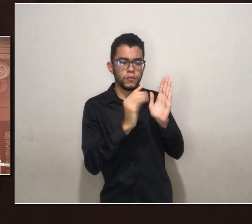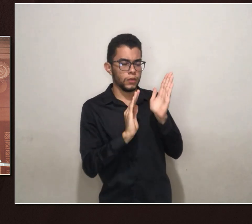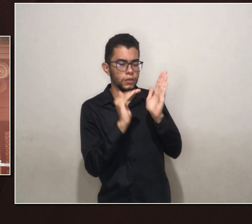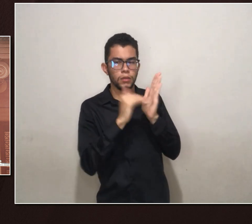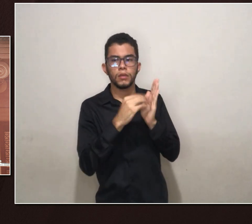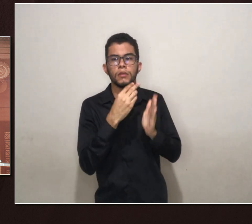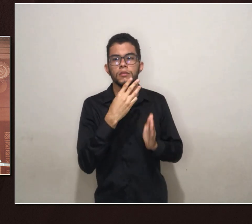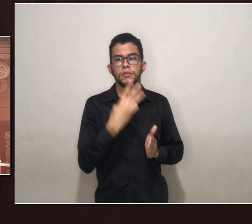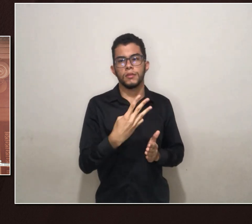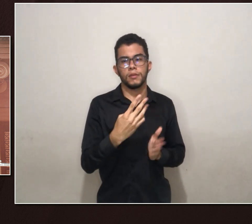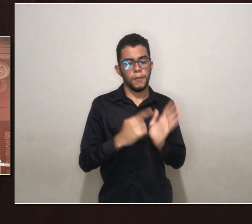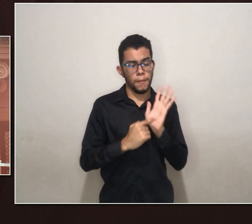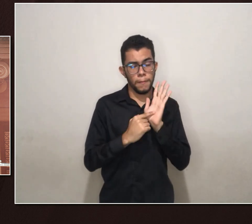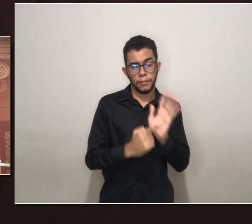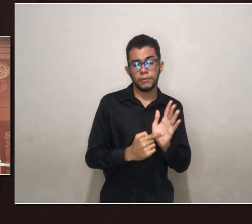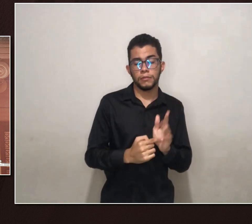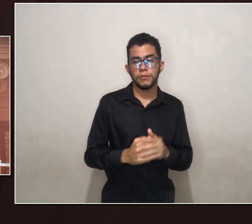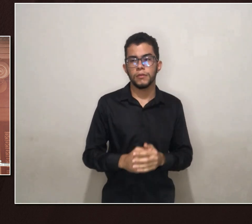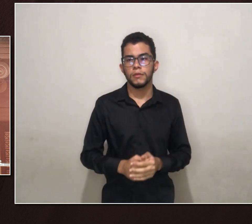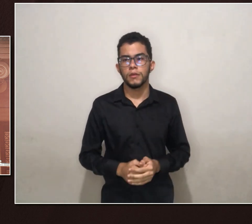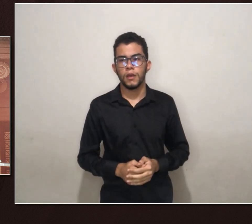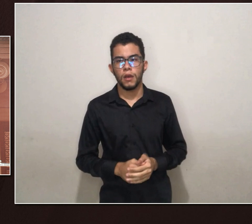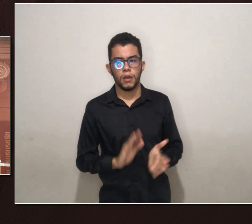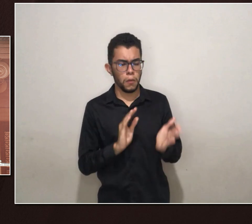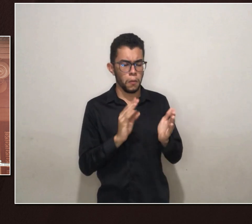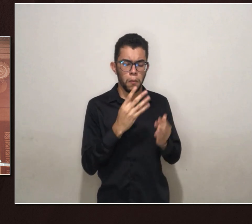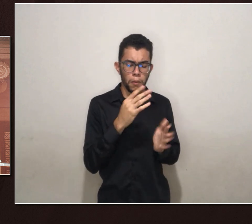né? Agora, voltando para capítulo 1, 2 e 3,